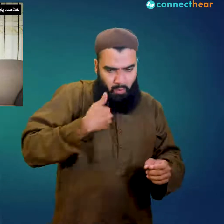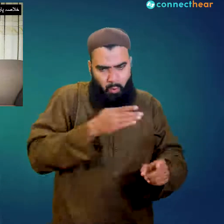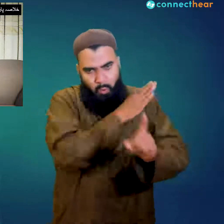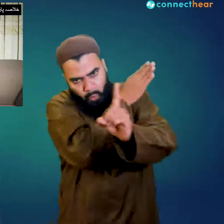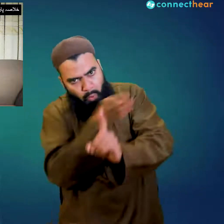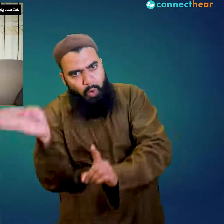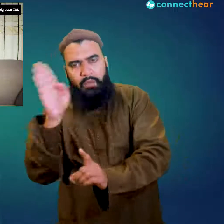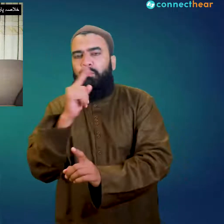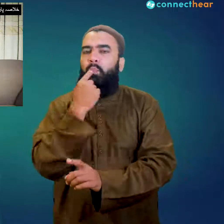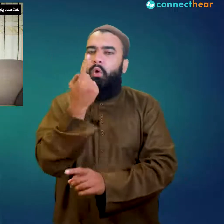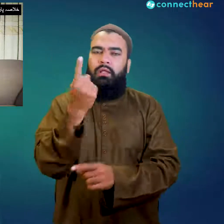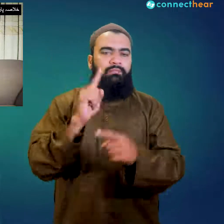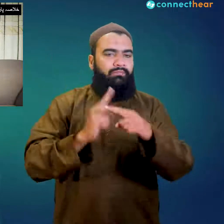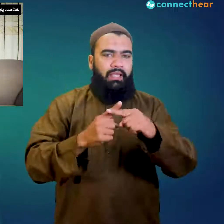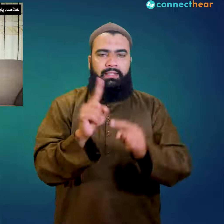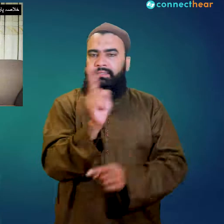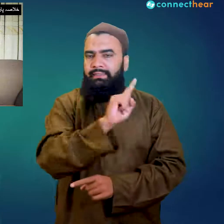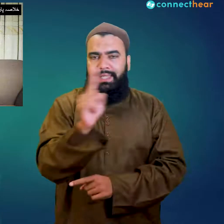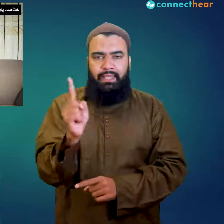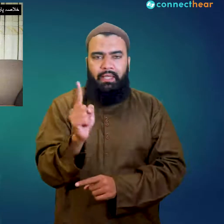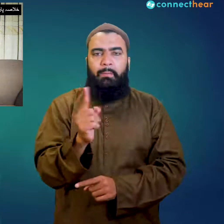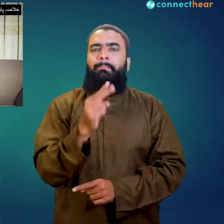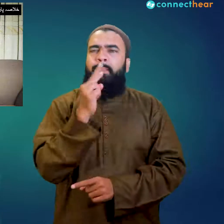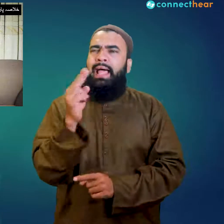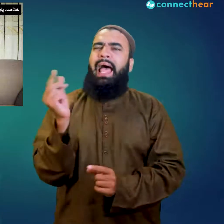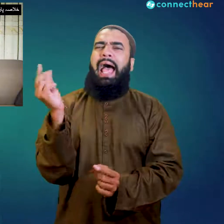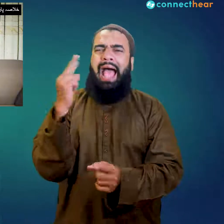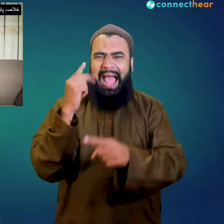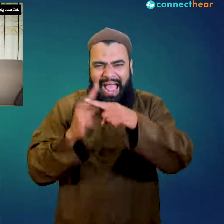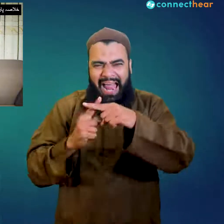رہیں اور ادھر ادھر کی باتوں پر توجہ نہ دیں۔